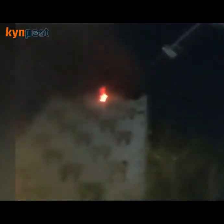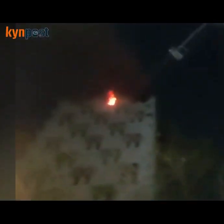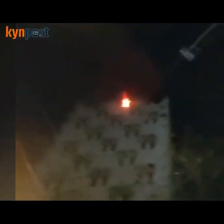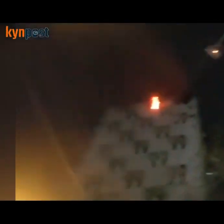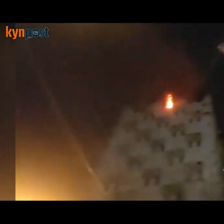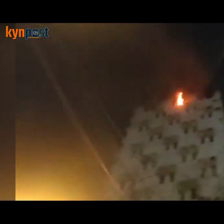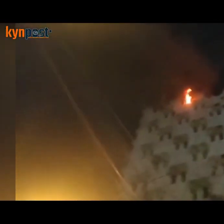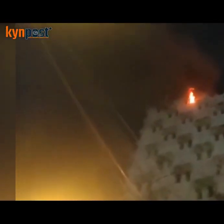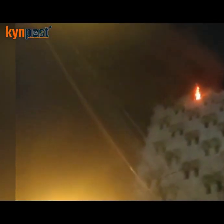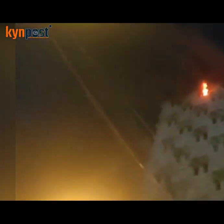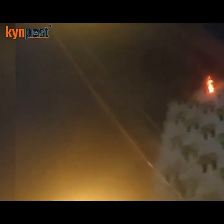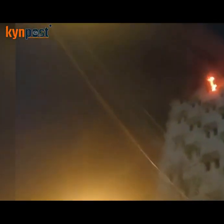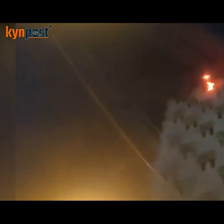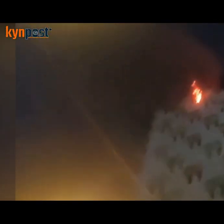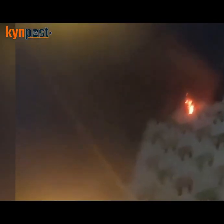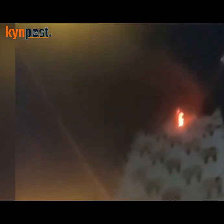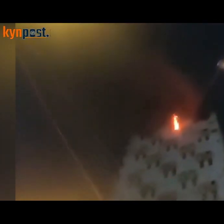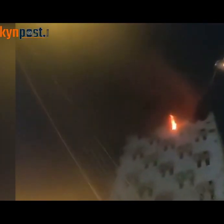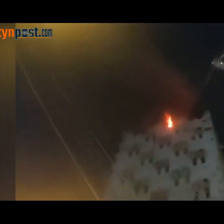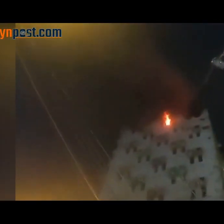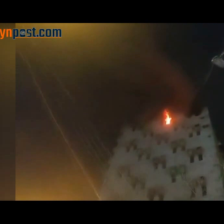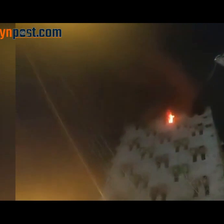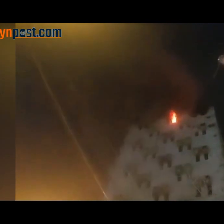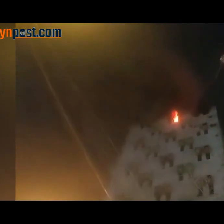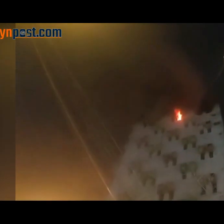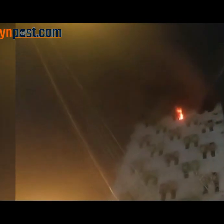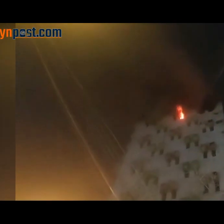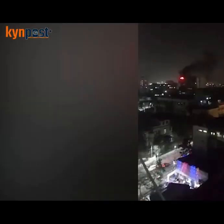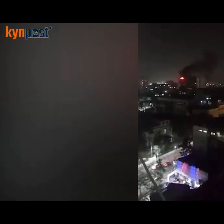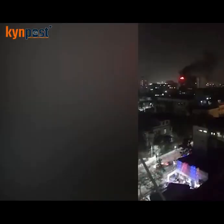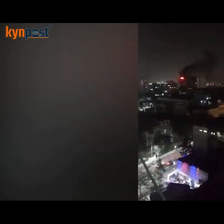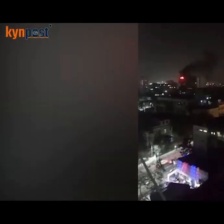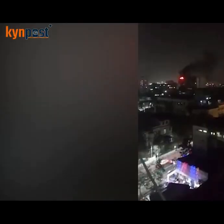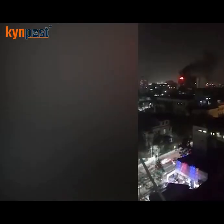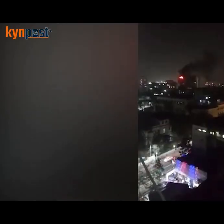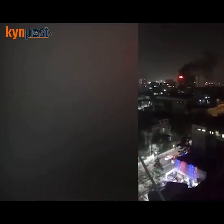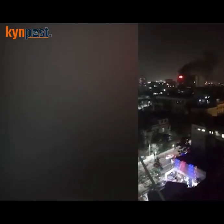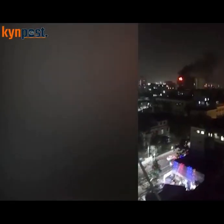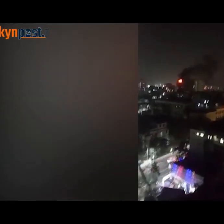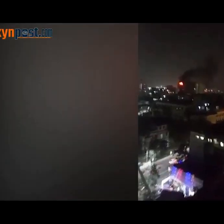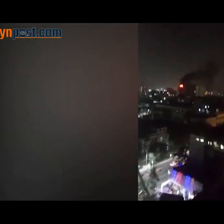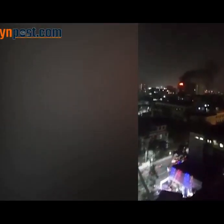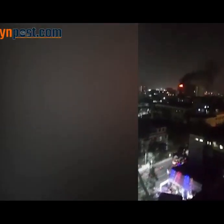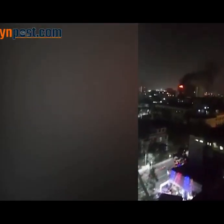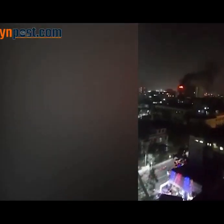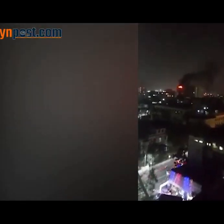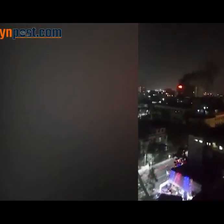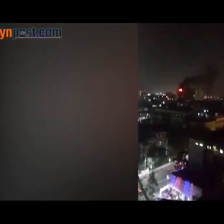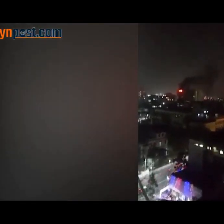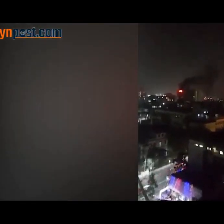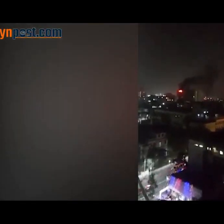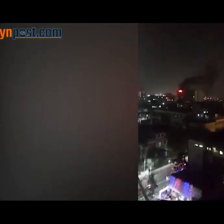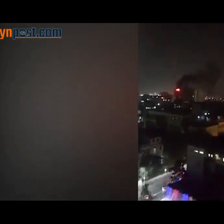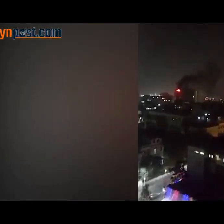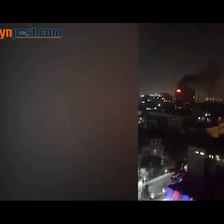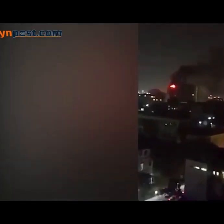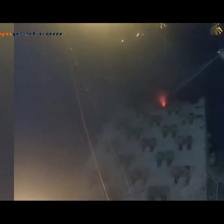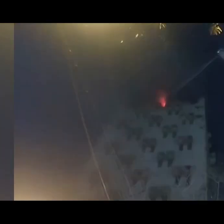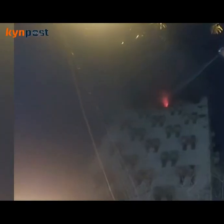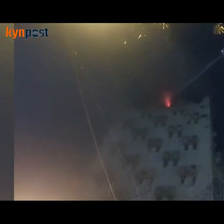के हताहत होने की जानकारी अब तक नहीं मिल पाई है। घटना के बाद में आवाजाही बंद कर दी गई है और इमारत खाली कराया जा रहा है। सूचना के